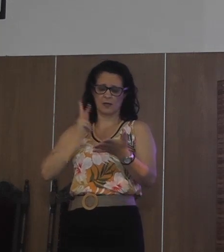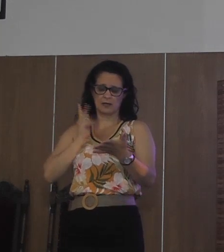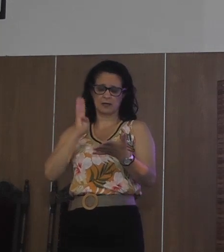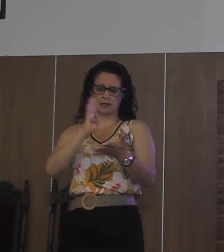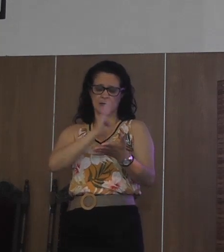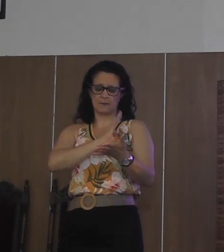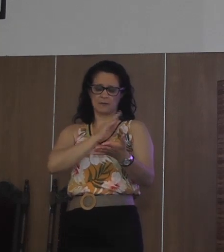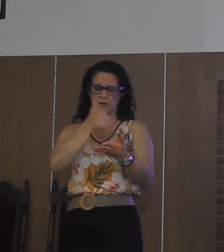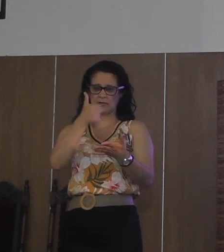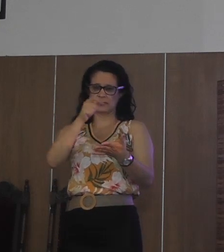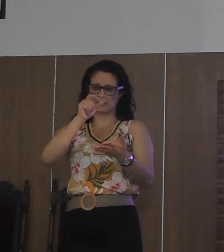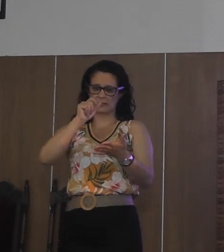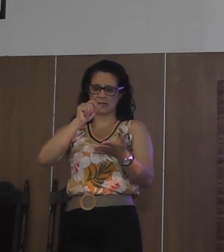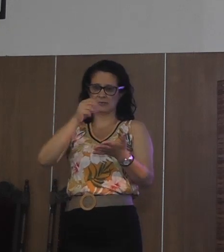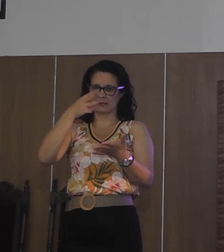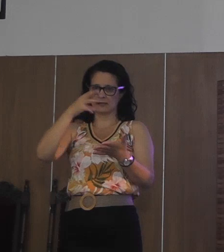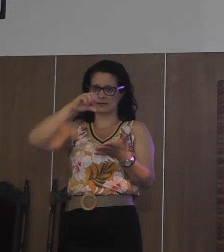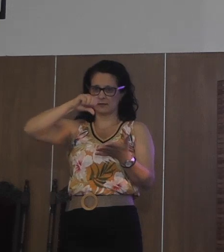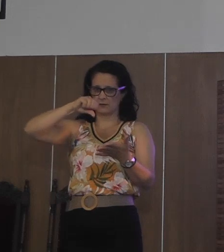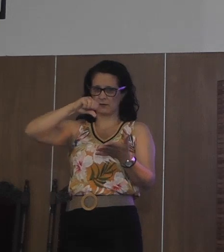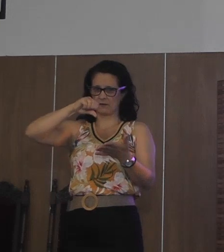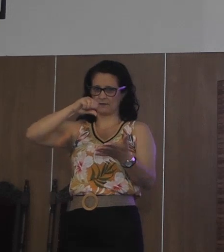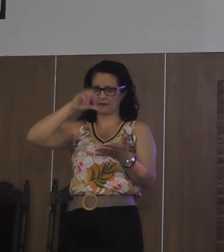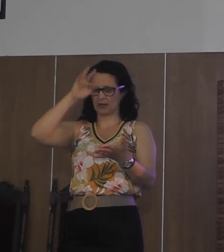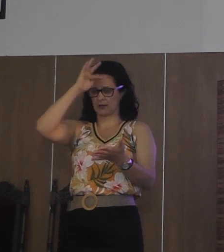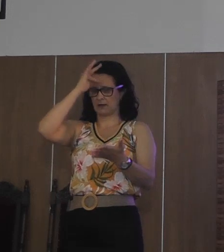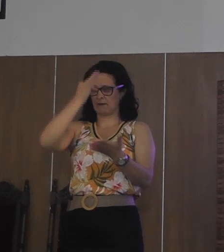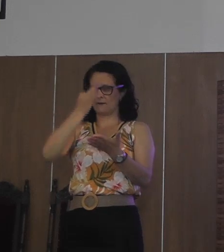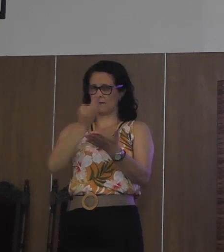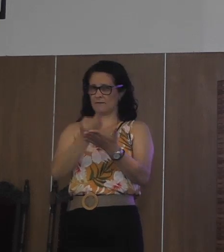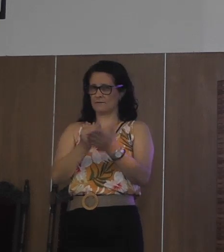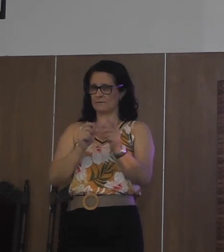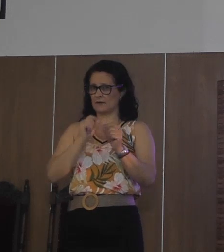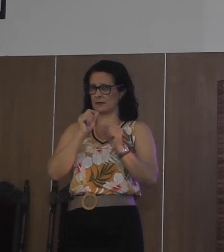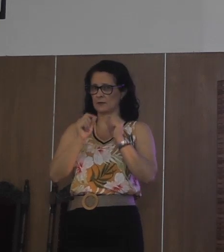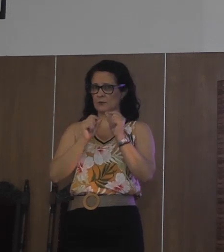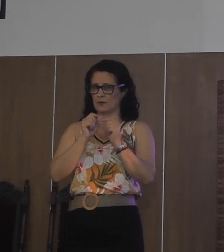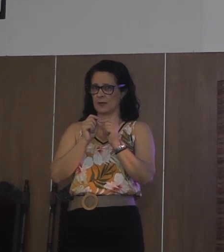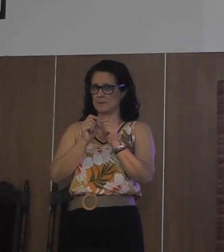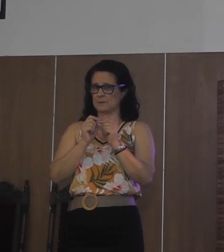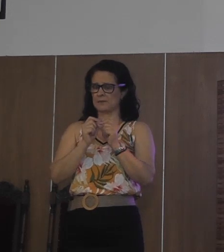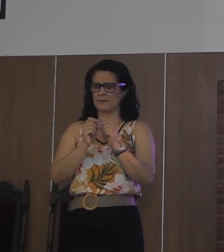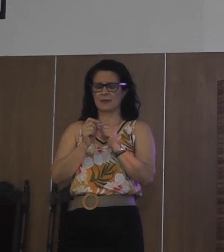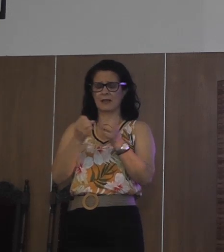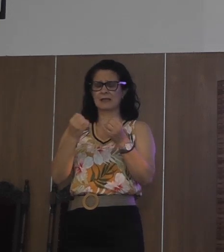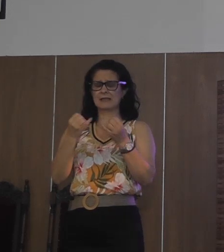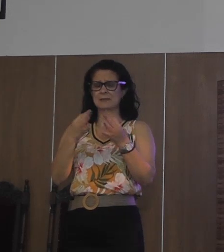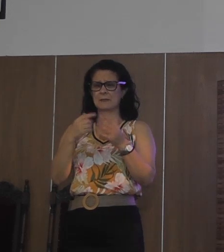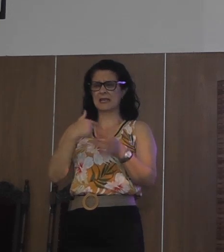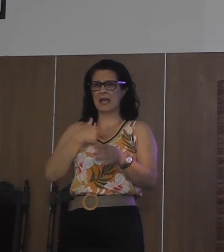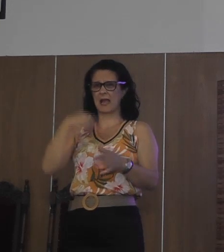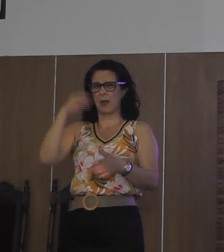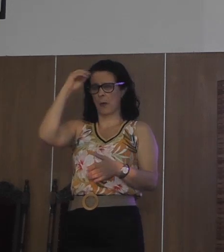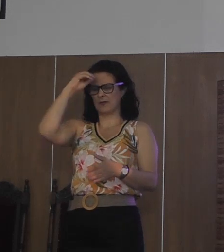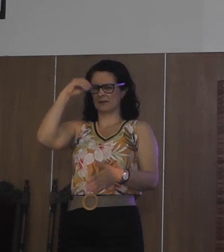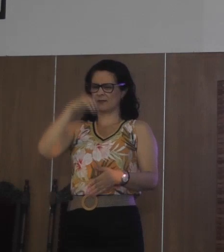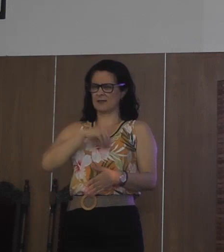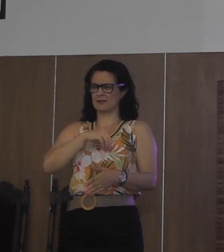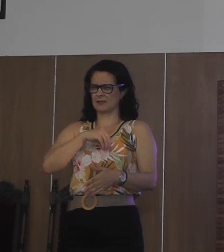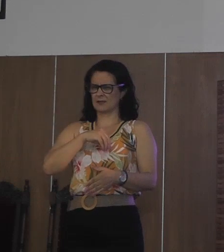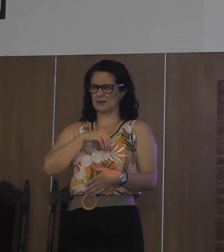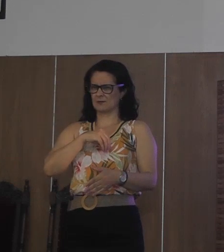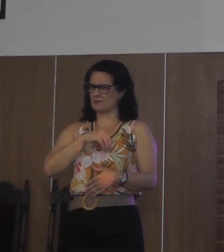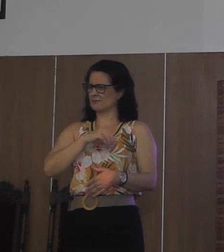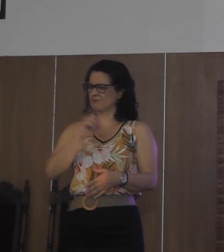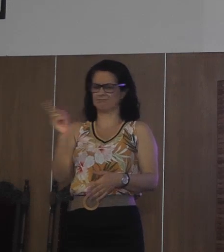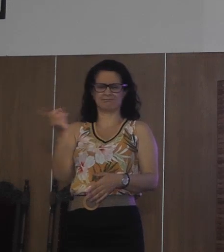39, vai falar outra situação da fé, que nós não somos daqueles que desistem para a perdição, mas somos daqueles que